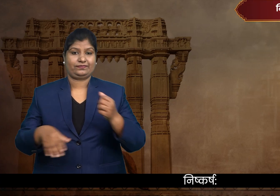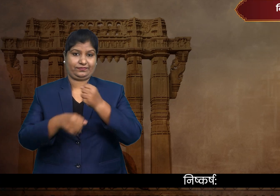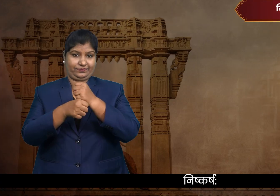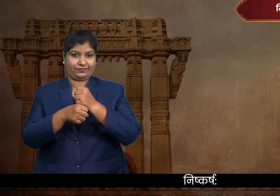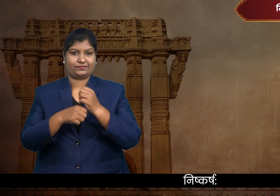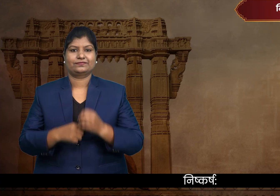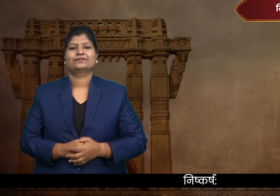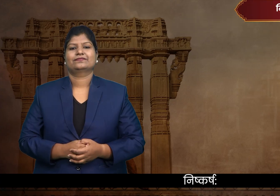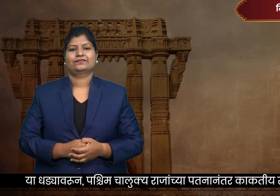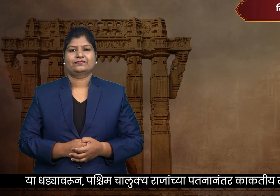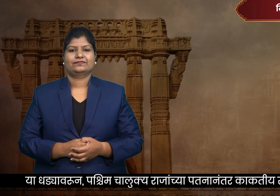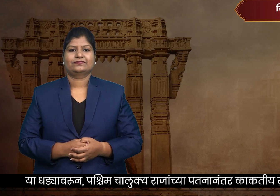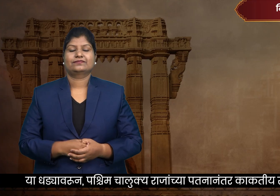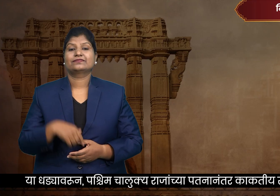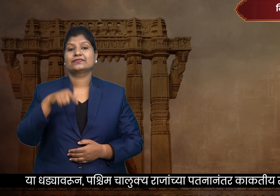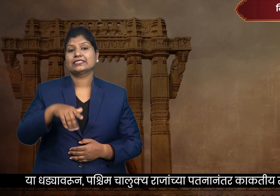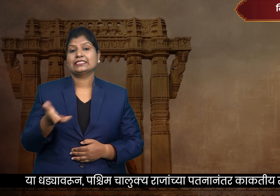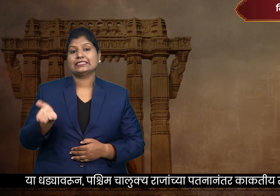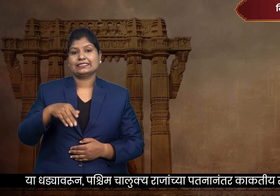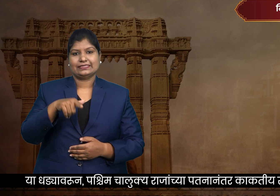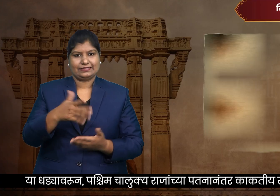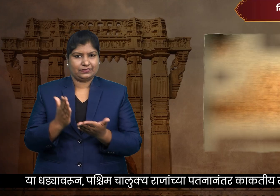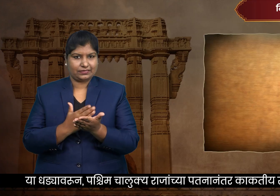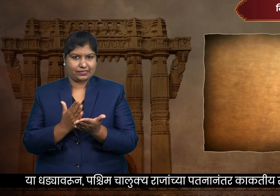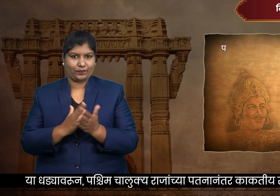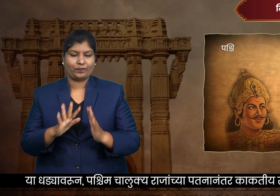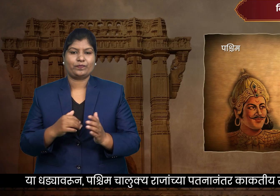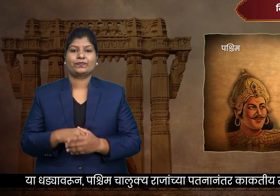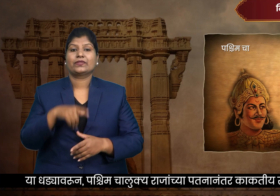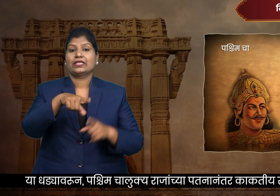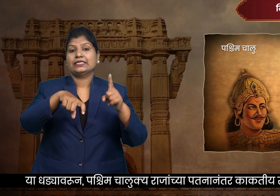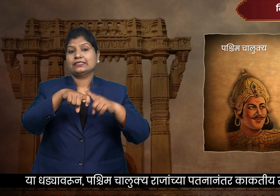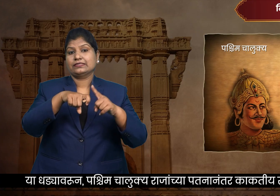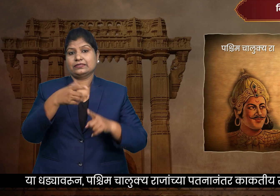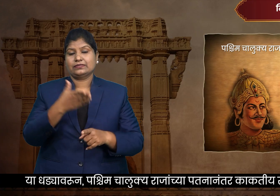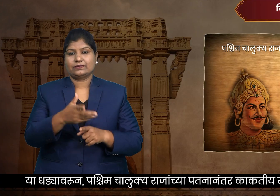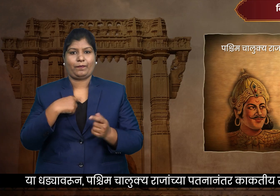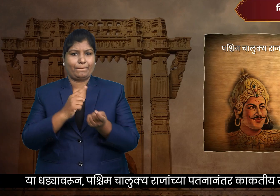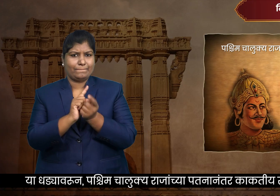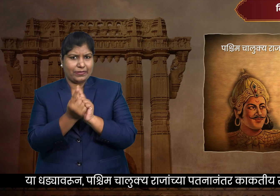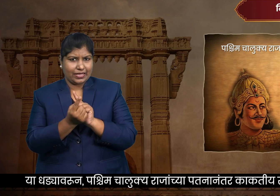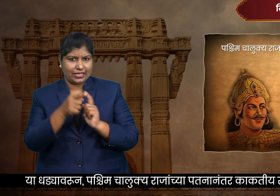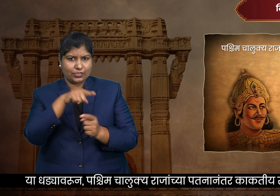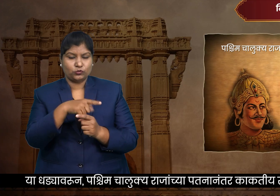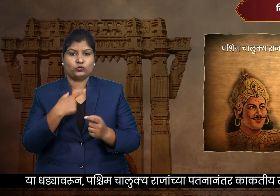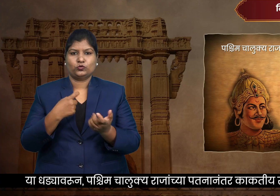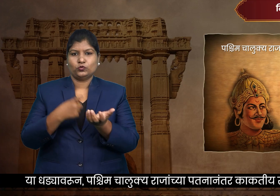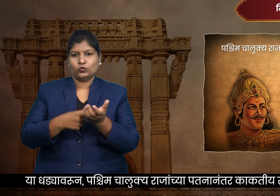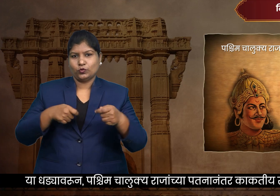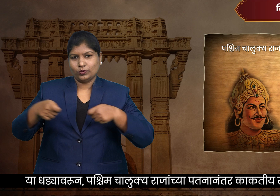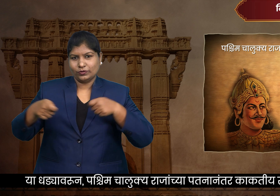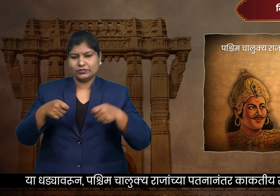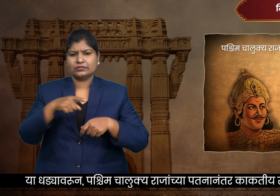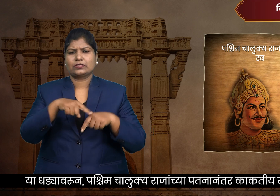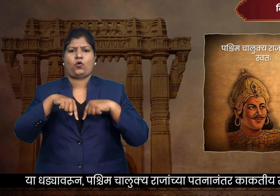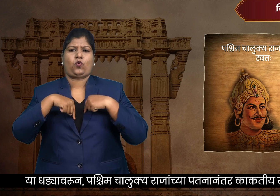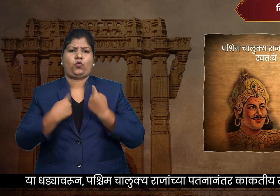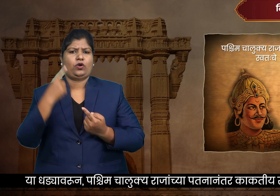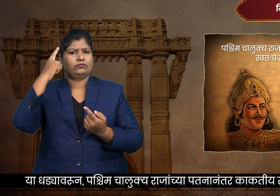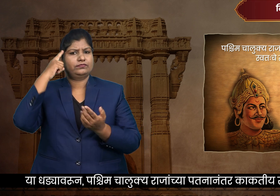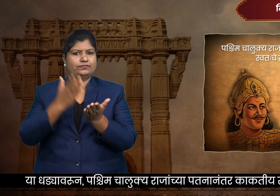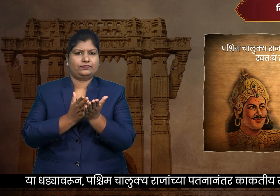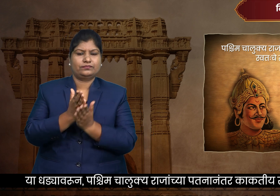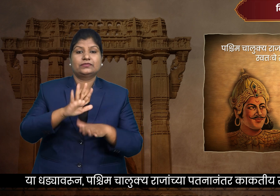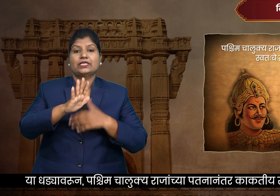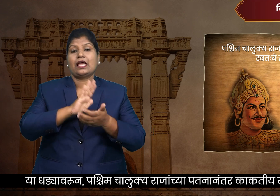निष्कर्ष: या धाडीवरून पश्चिम चालुक्य राज्यांच्या पतनानंतर काकतीय स्वतःचे